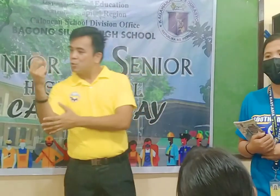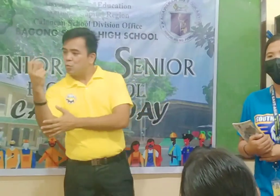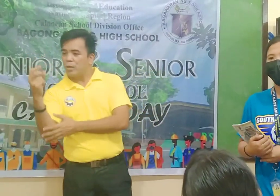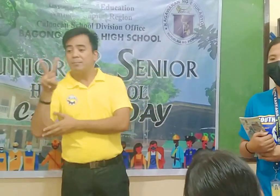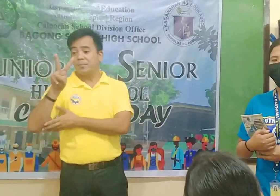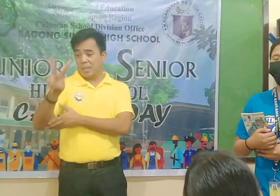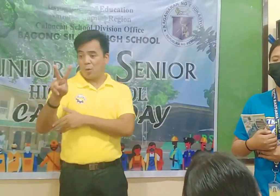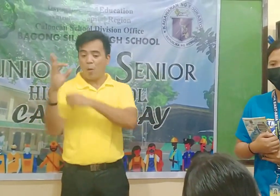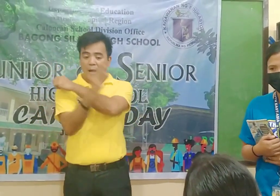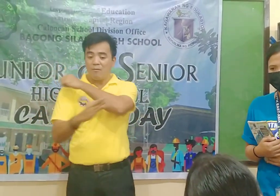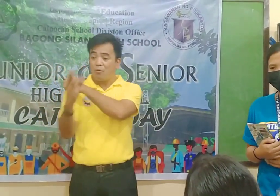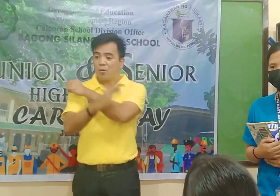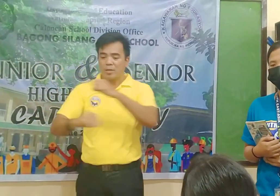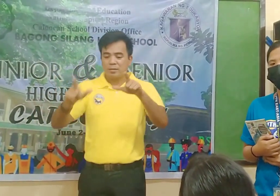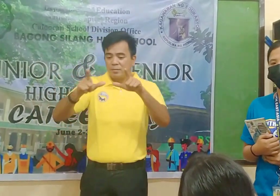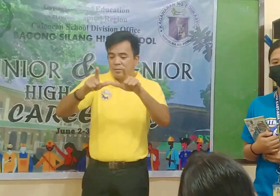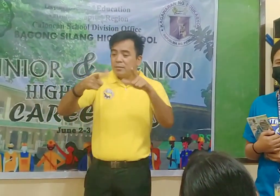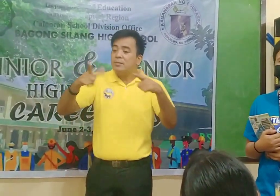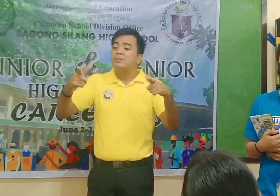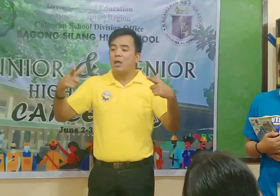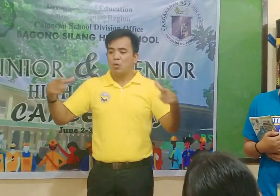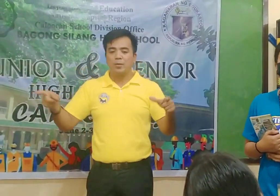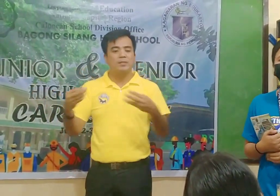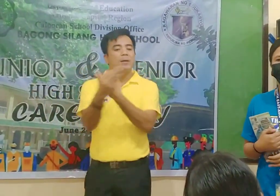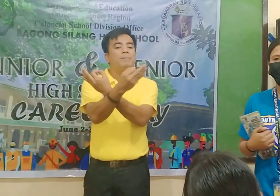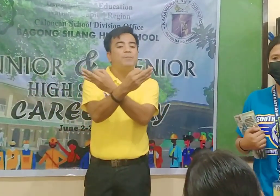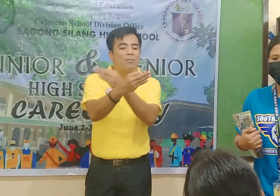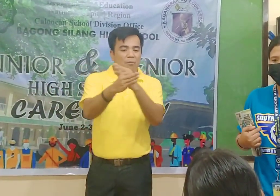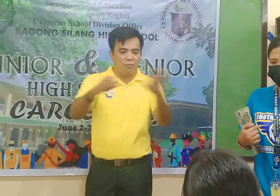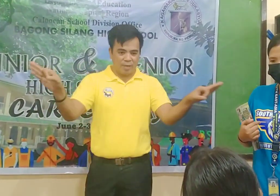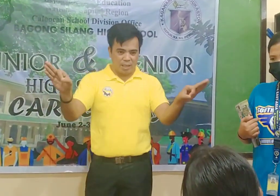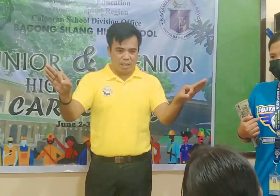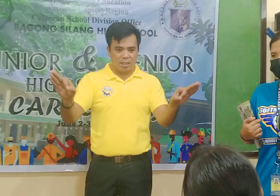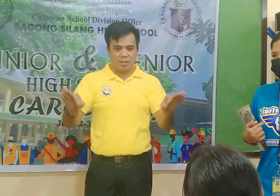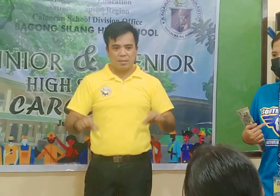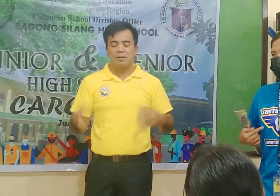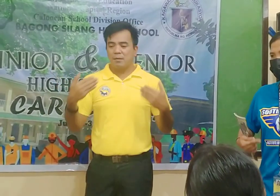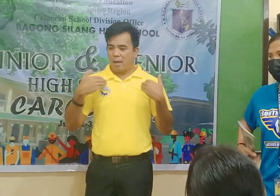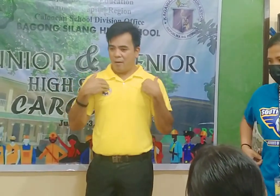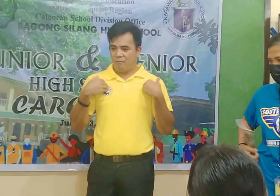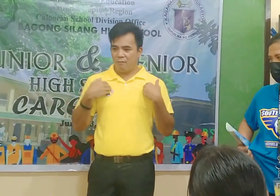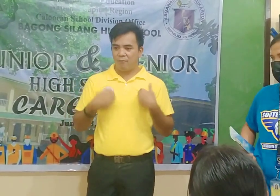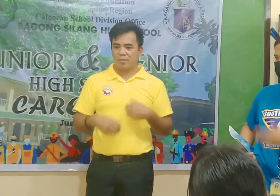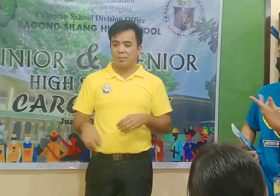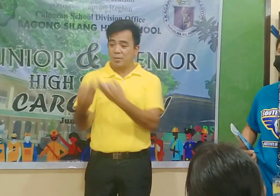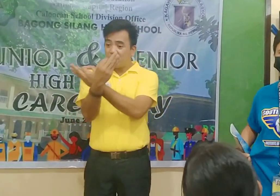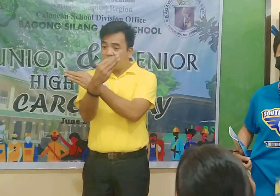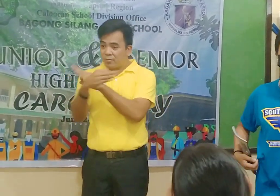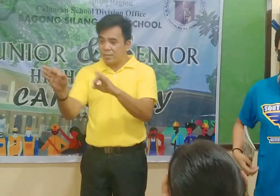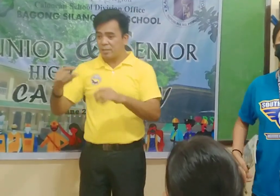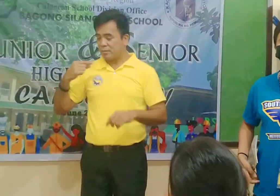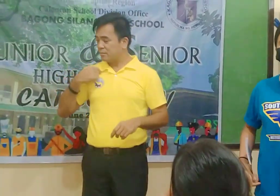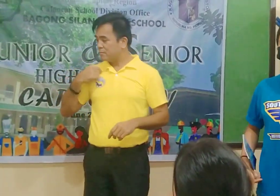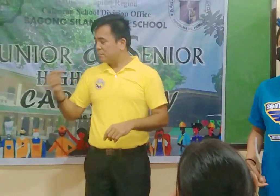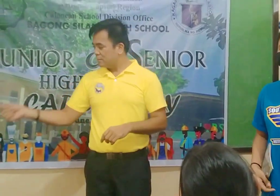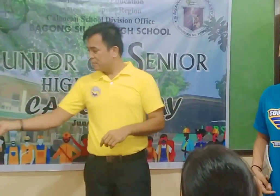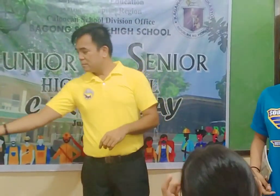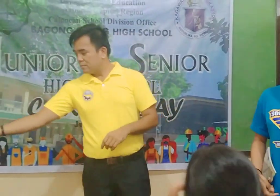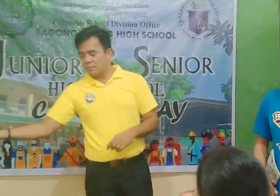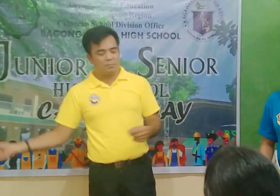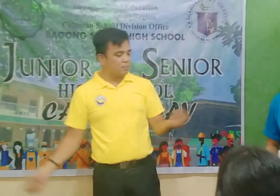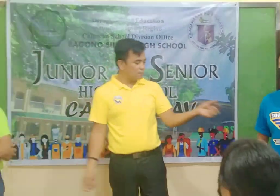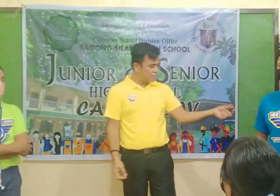yung mga foreign languages na po yun. And meron din po tayong free Saiyan t-shirt. Ito po yung mga suot po namin. Yan po. Ito